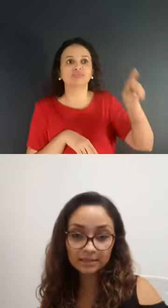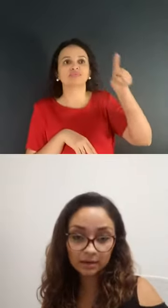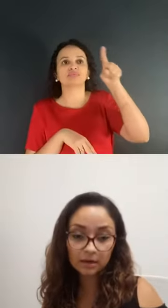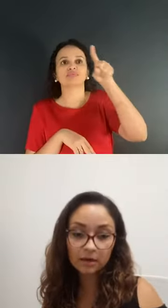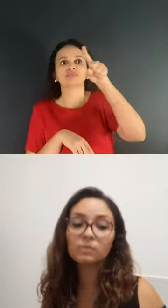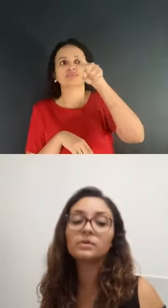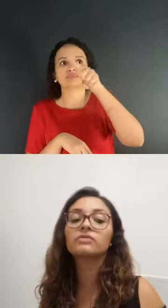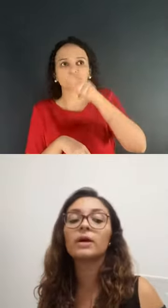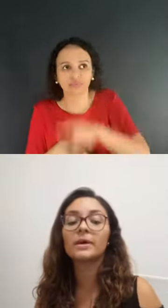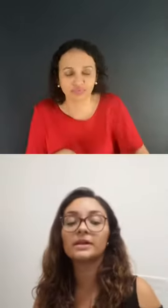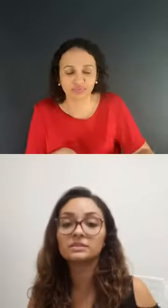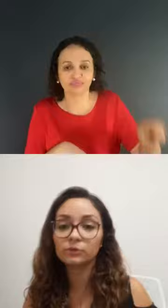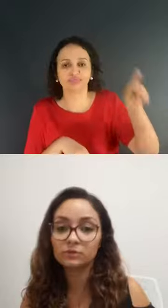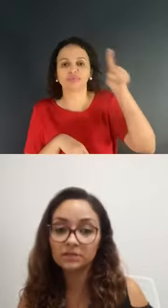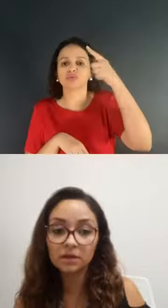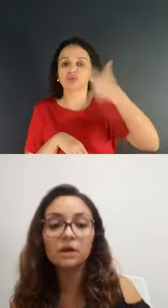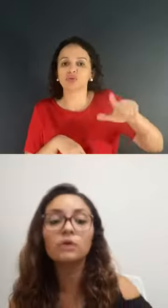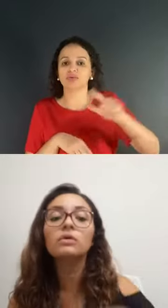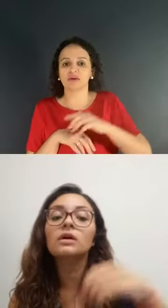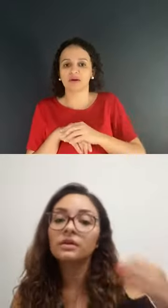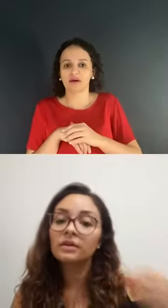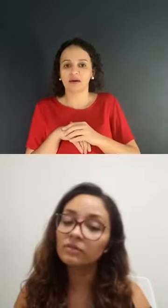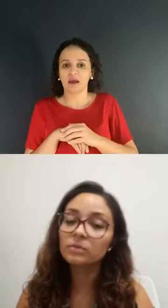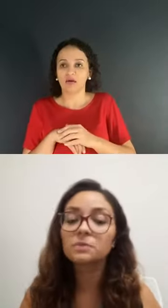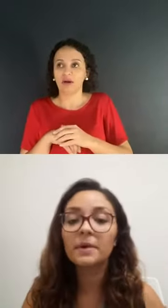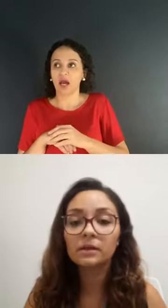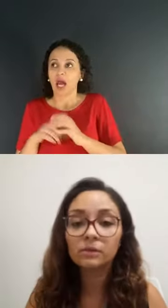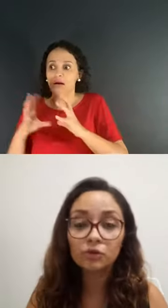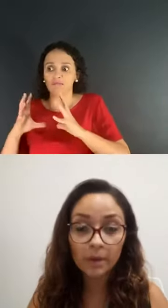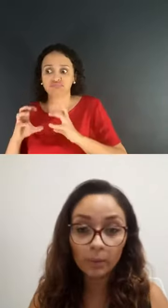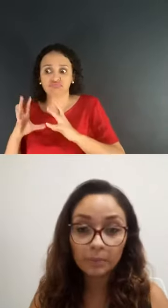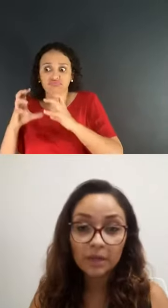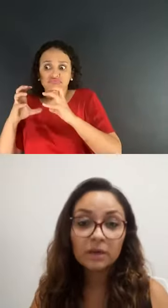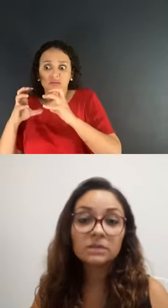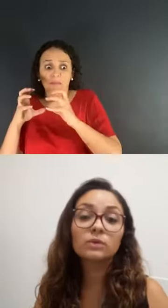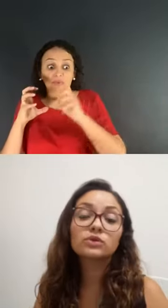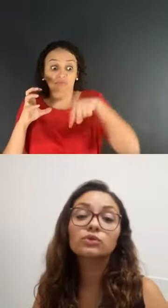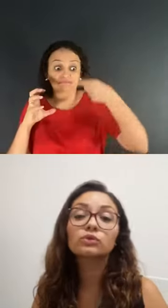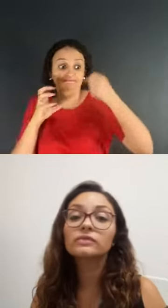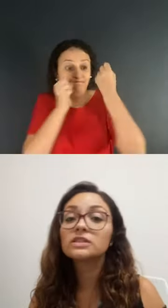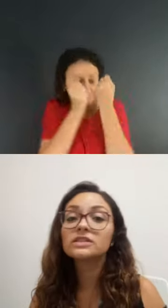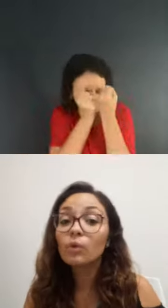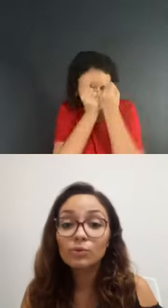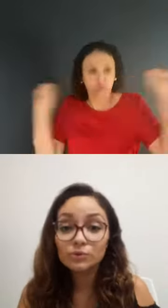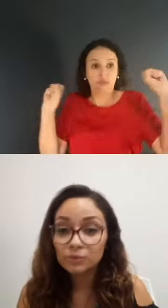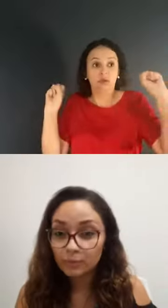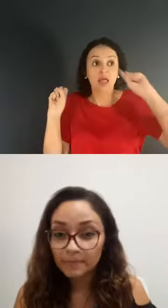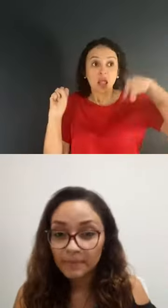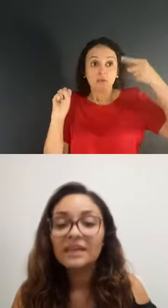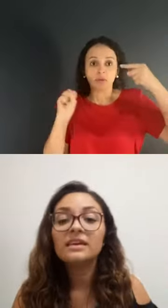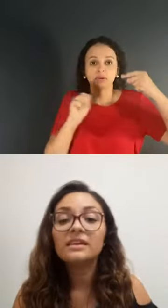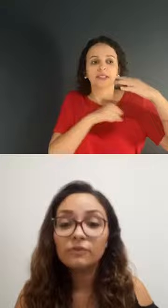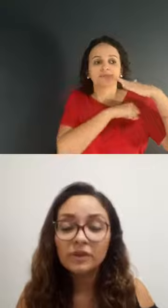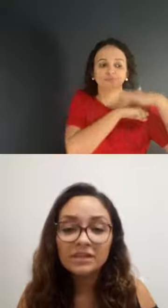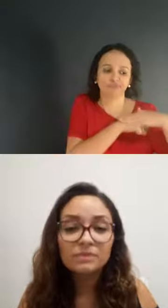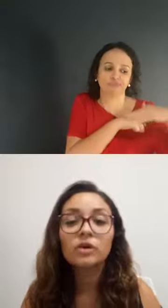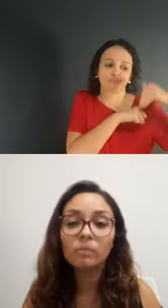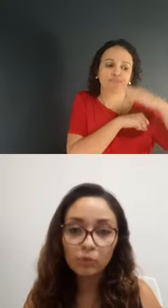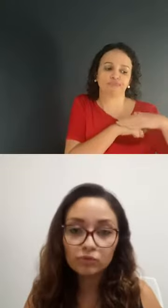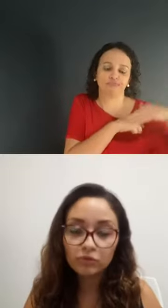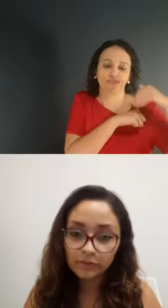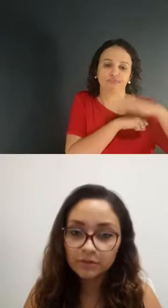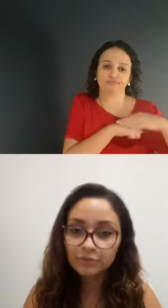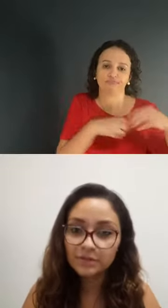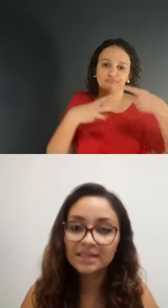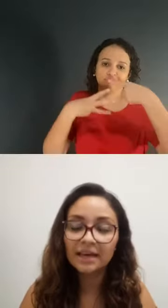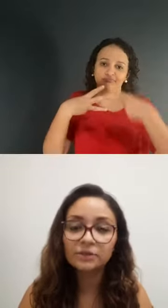a tensão, que vai para a explosão, e vamos para a lua de mel. Isso é um círculo vicioso. E, infelizmente, é